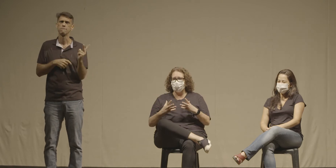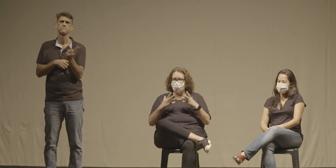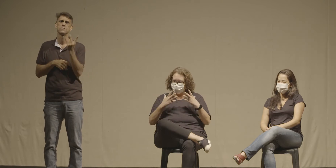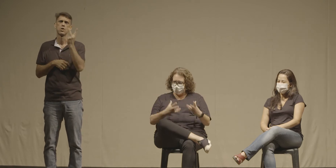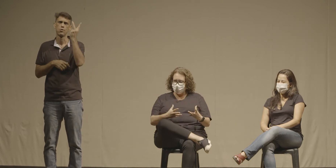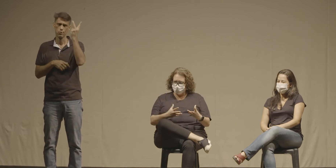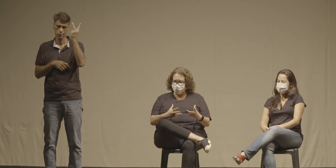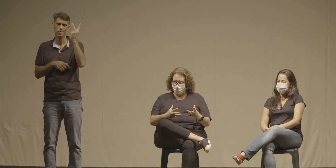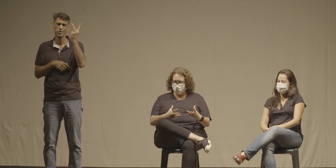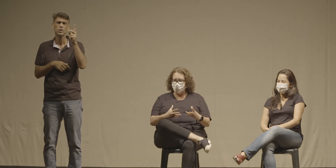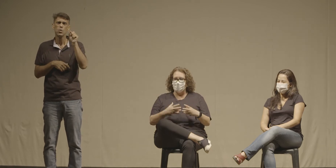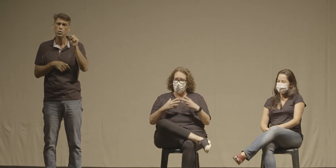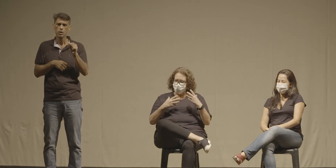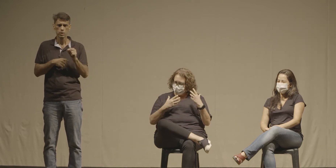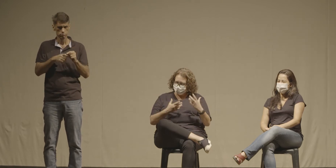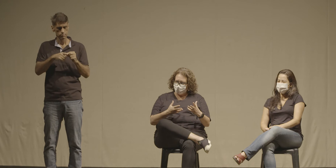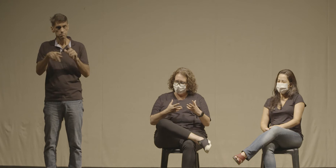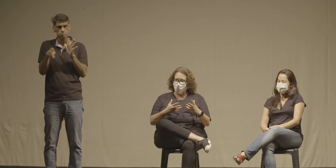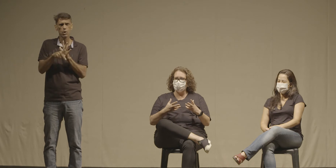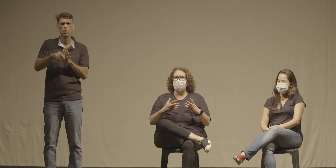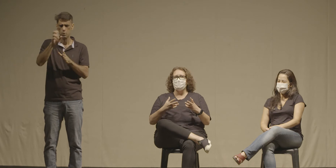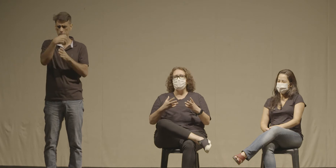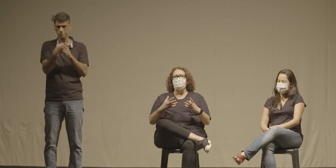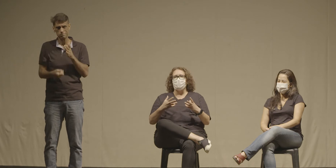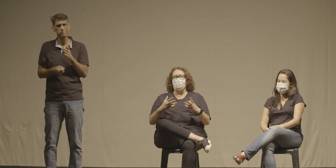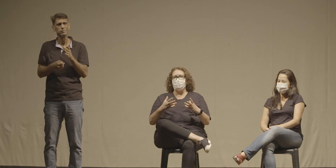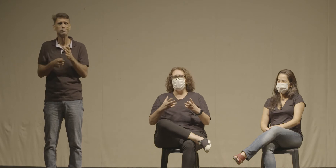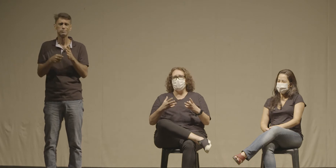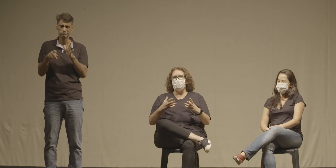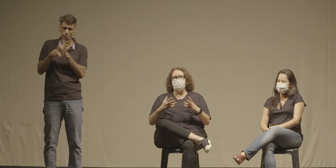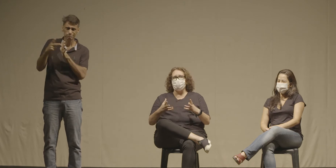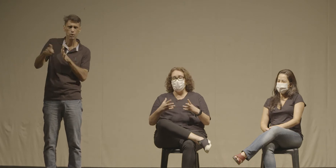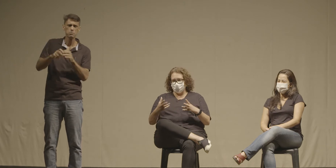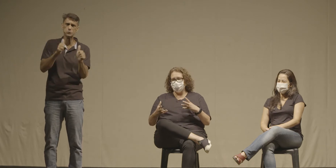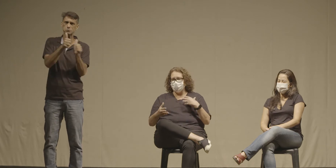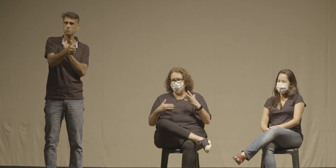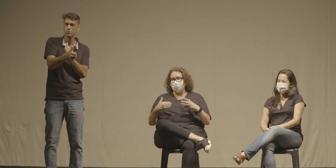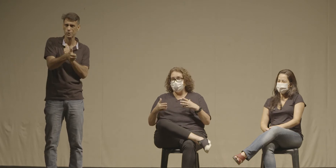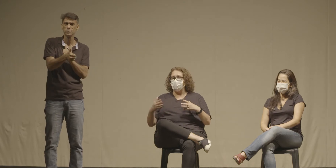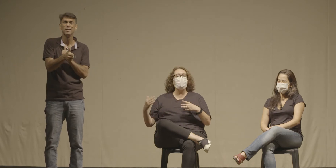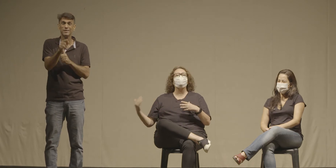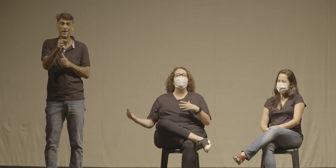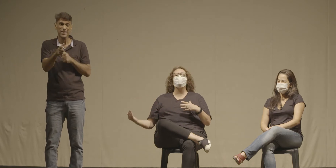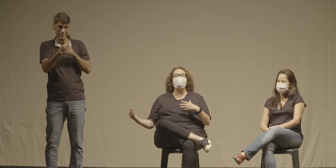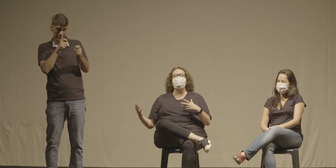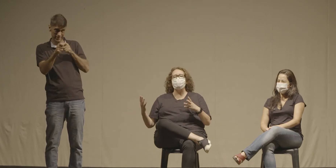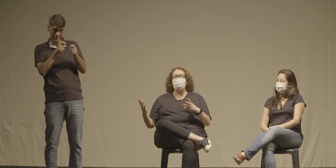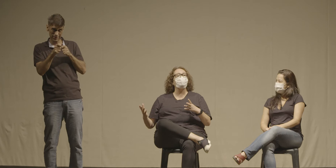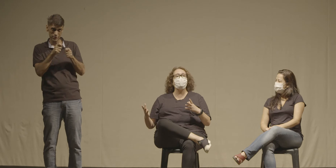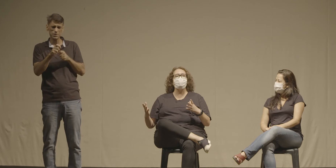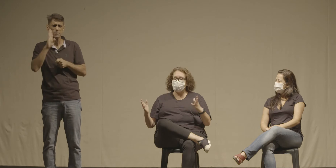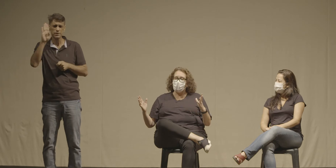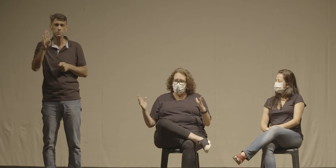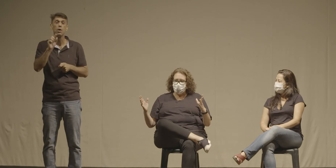que elas tiveram para o esporte, com a contribuição delas. E assim, no entanto que na entrevista com a Hortência,